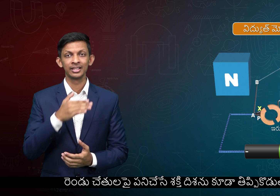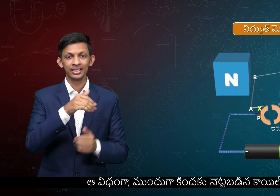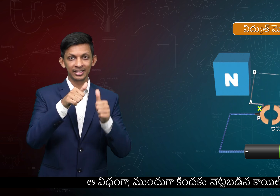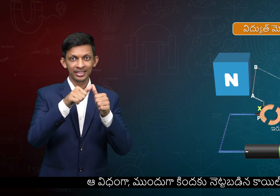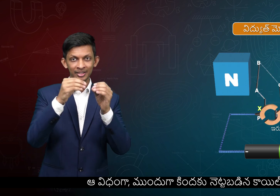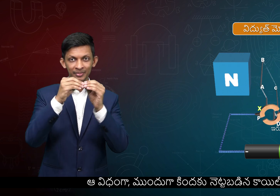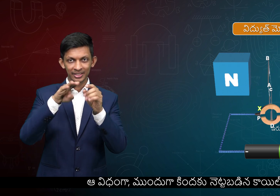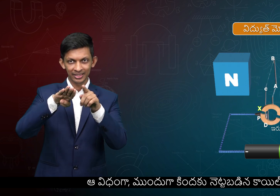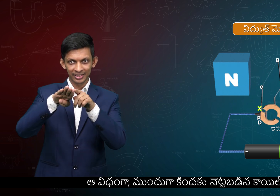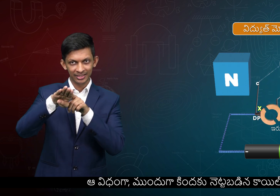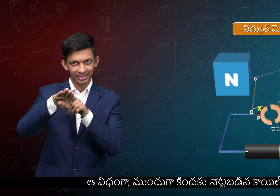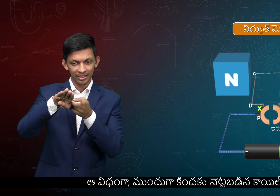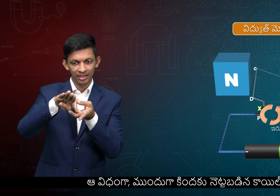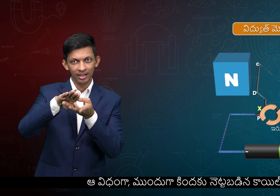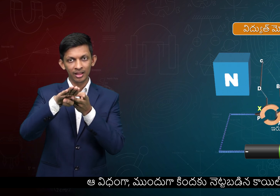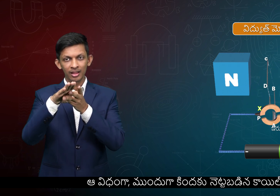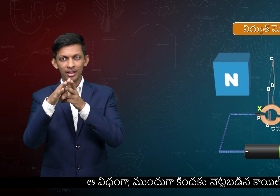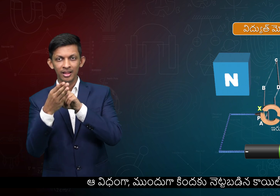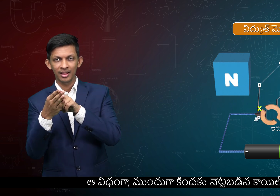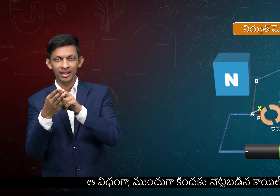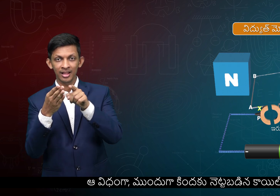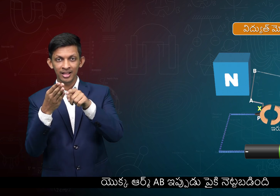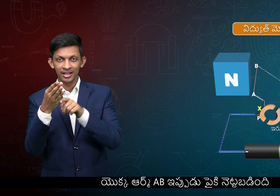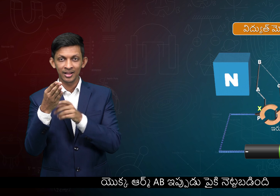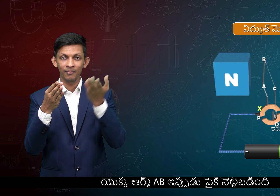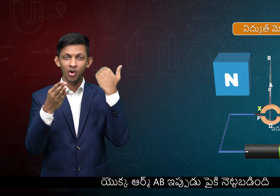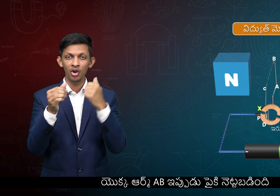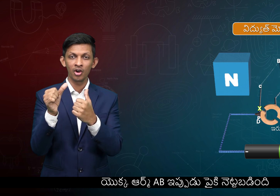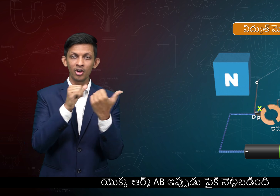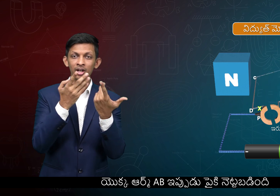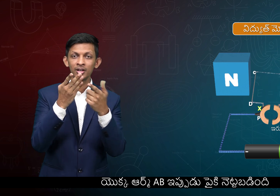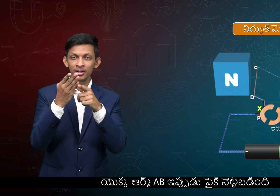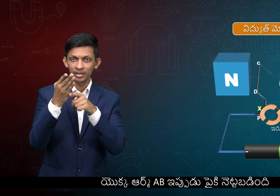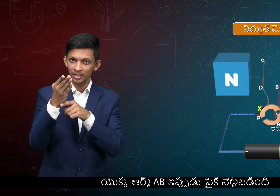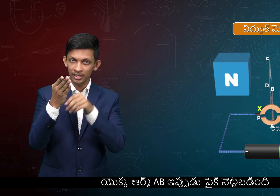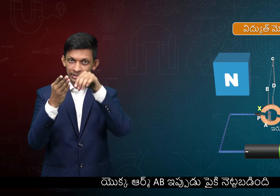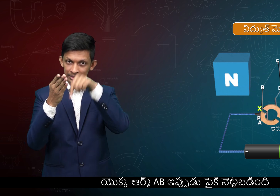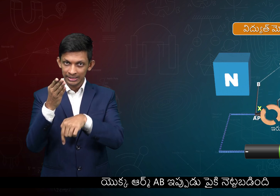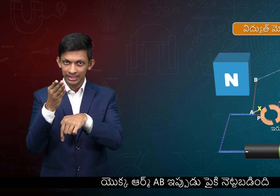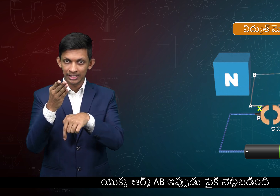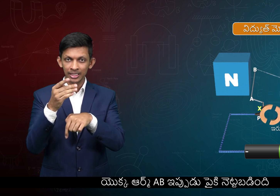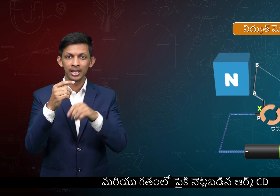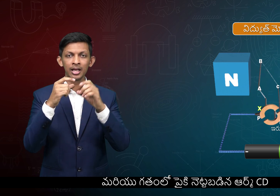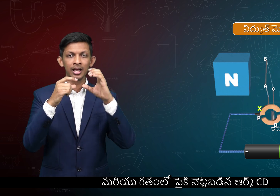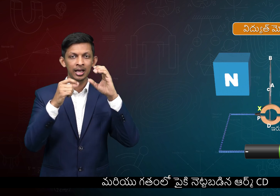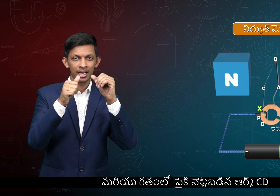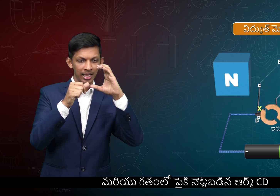ఆ విధంగా ముందుగా కిందకు నెట్టబడిన కాయిల్ యొక్క ఆర్మ్ AB ఇప్పుడు పైకి నెట్టబడింది మరియు